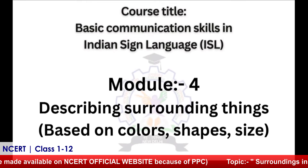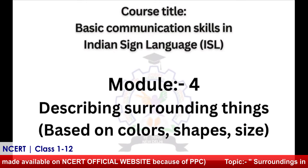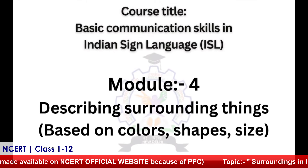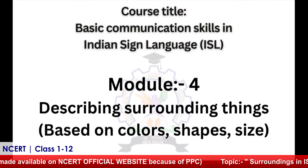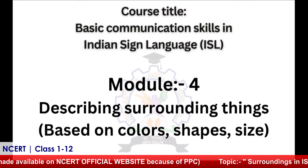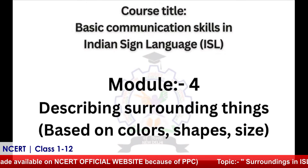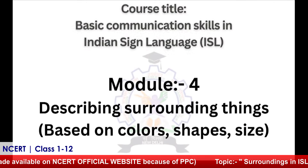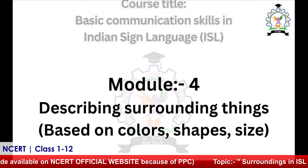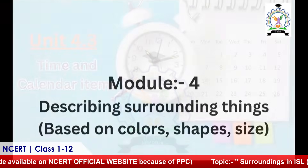ये गलत चल गई।